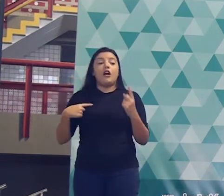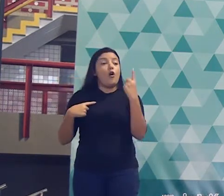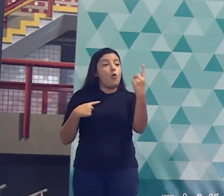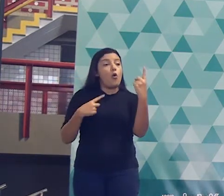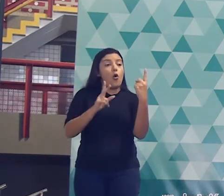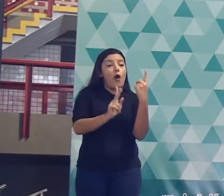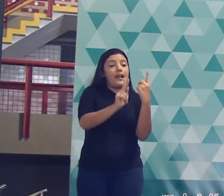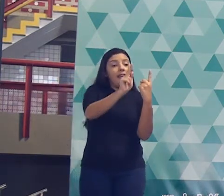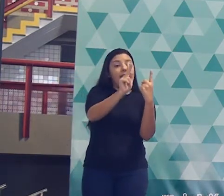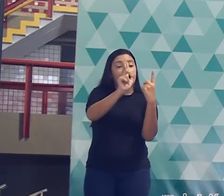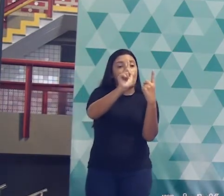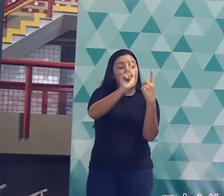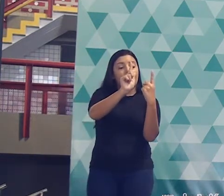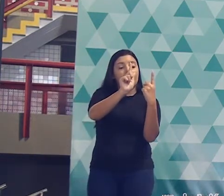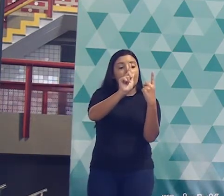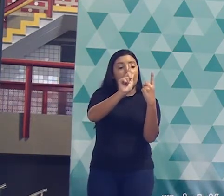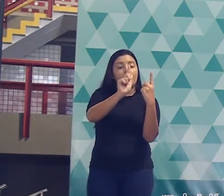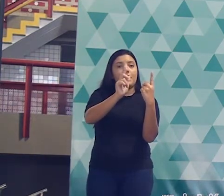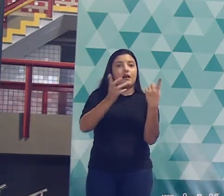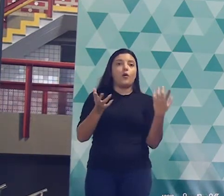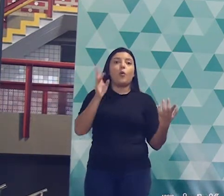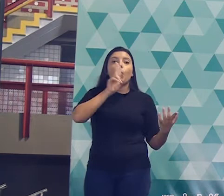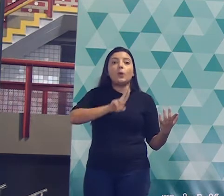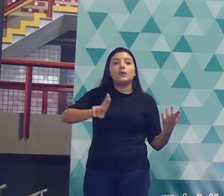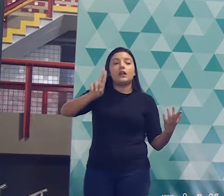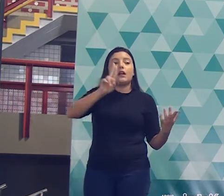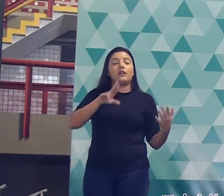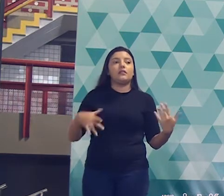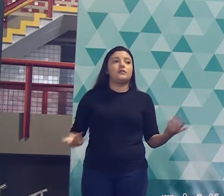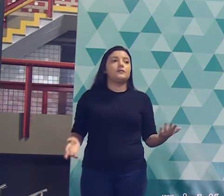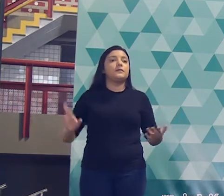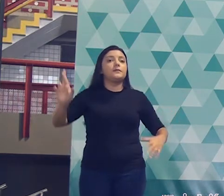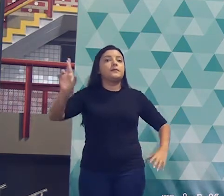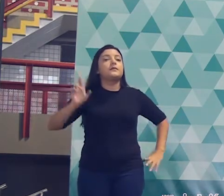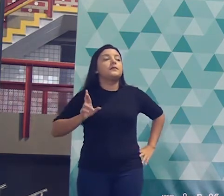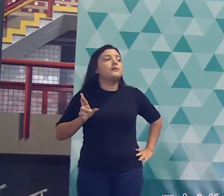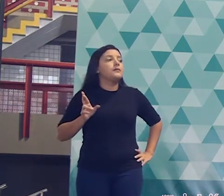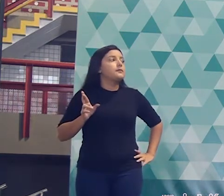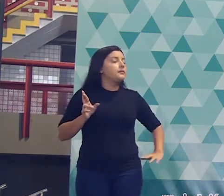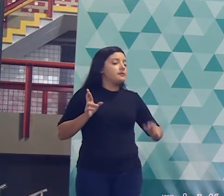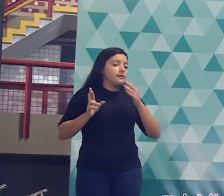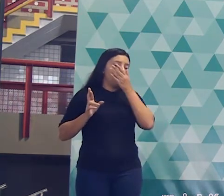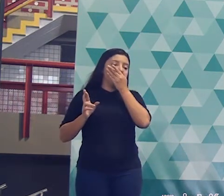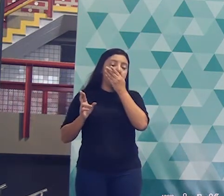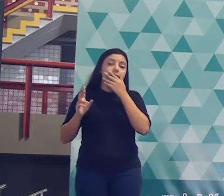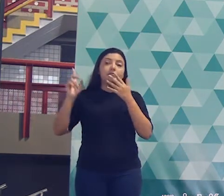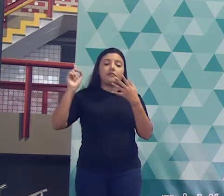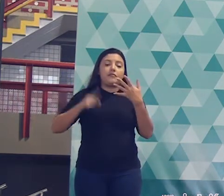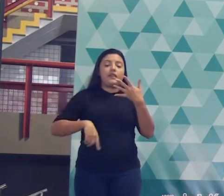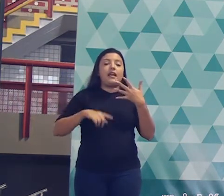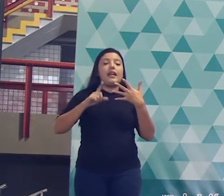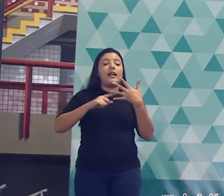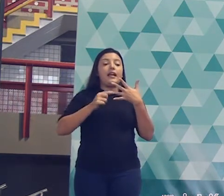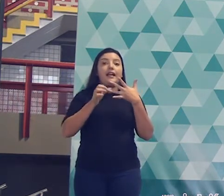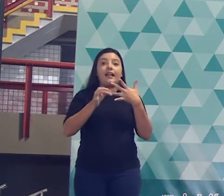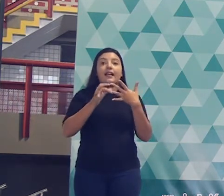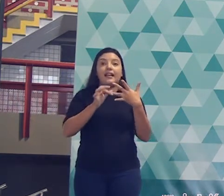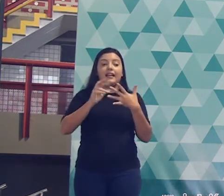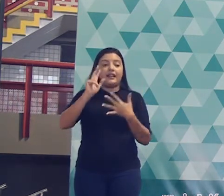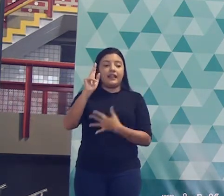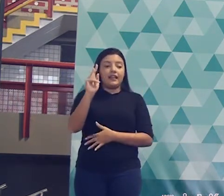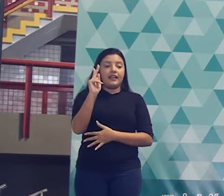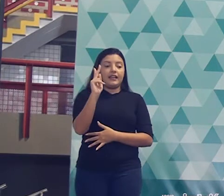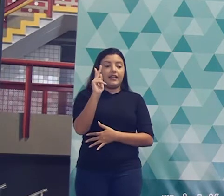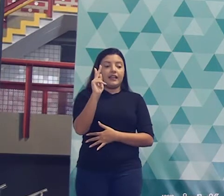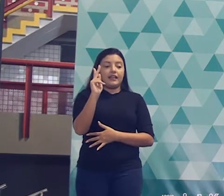combustível consumido. Muito obrigado. Qual foi? Hidrogênio. Então, galerinha, a dica que eu tenho para